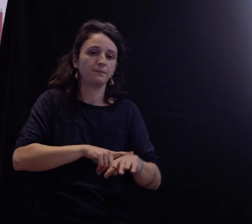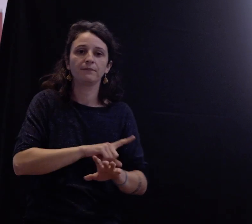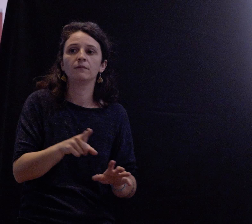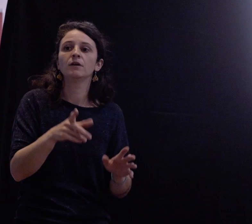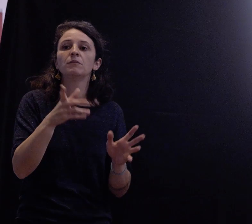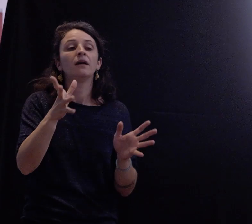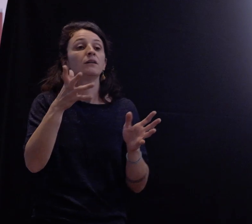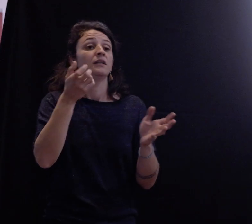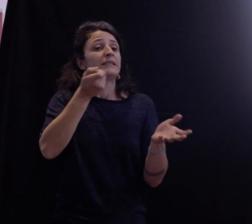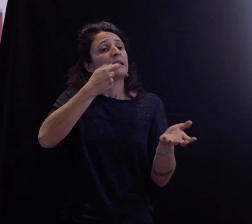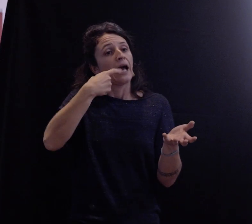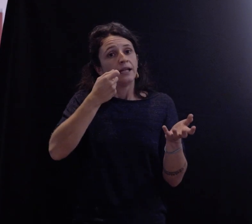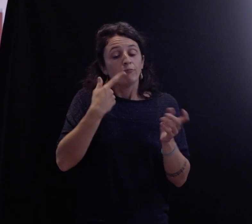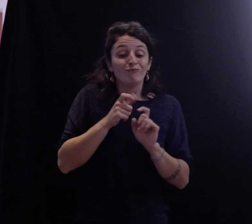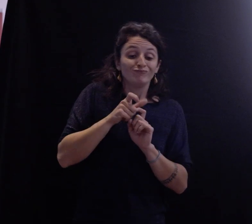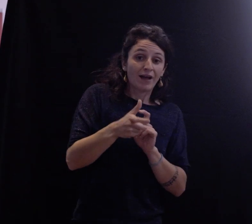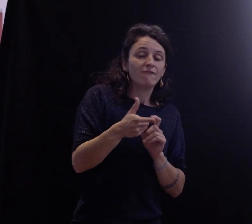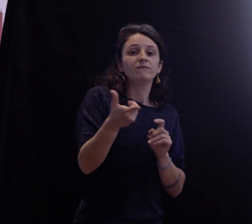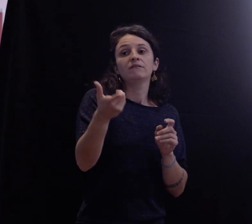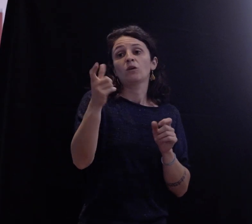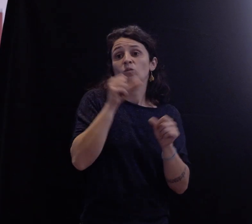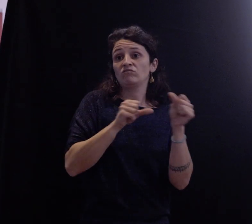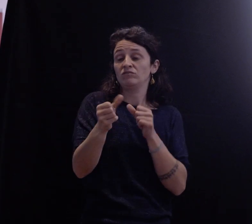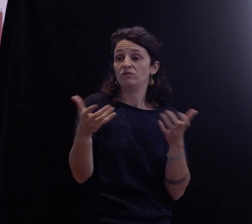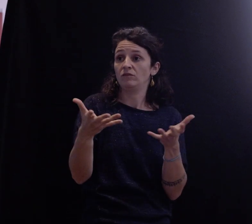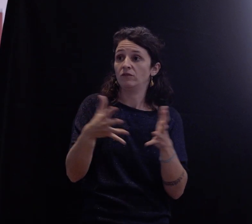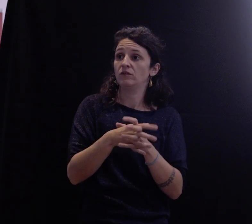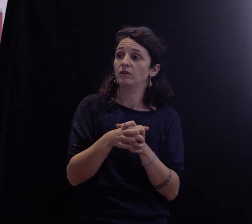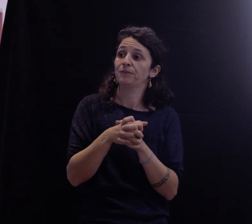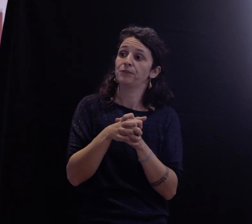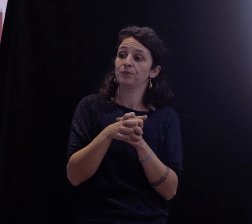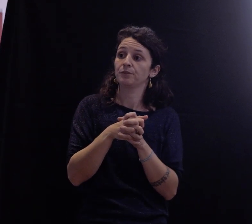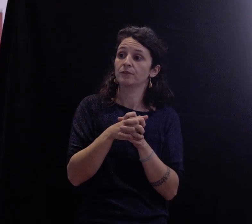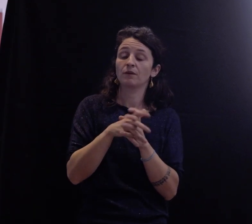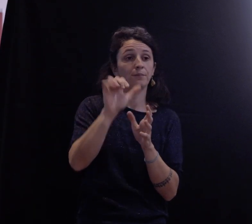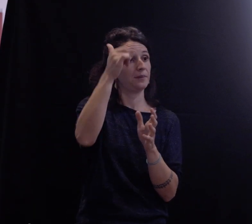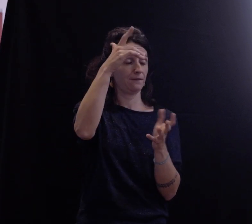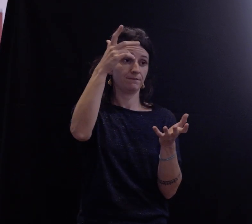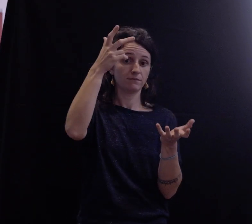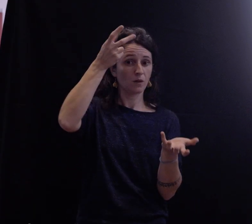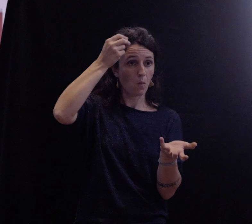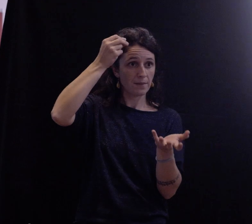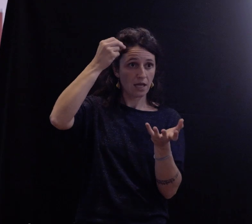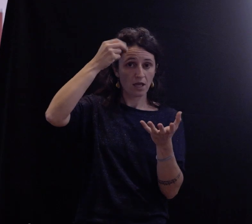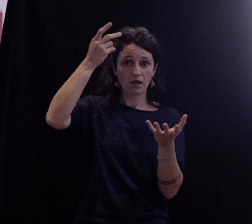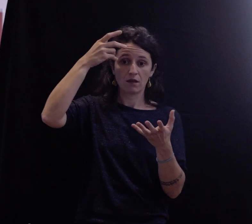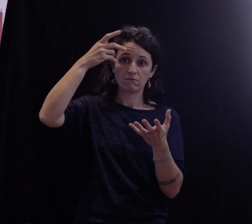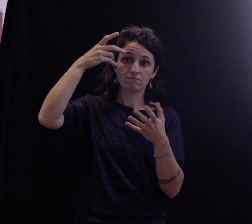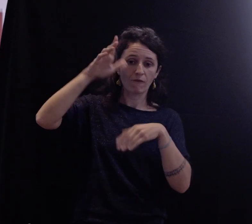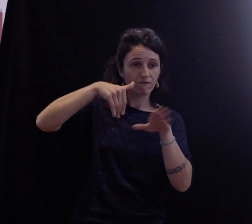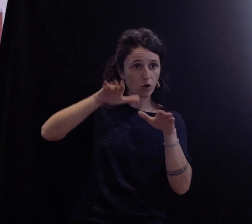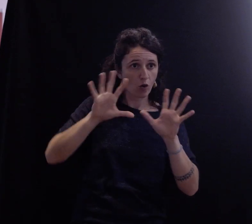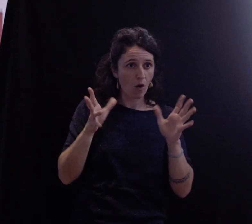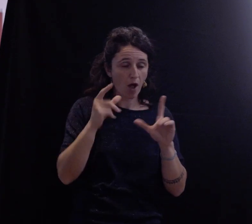place un traitement, il faut qu'on ait compris comment ça fonctionne, quelles sont les conséquences de l'altération de